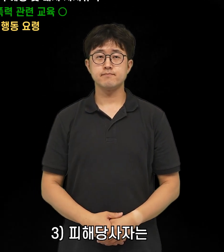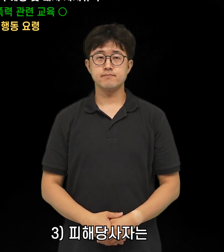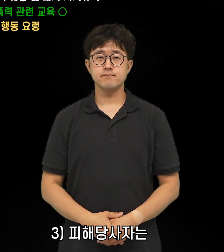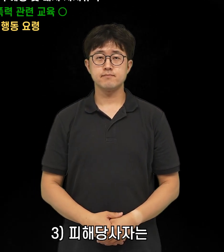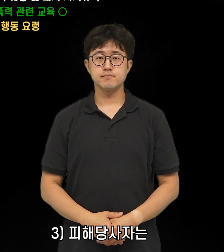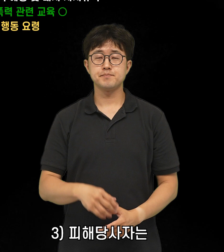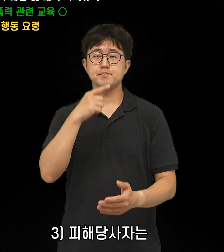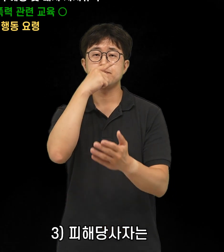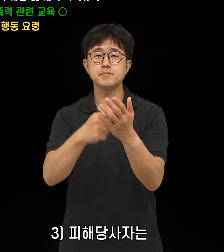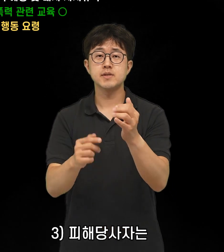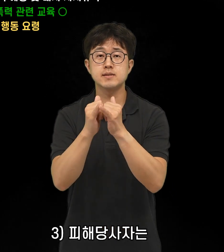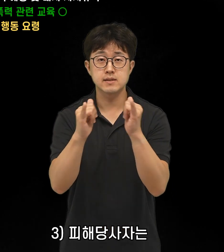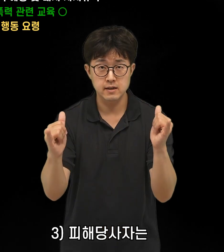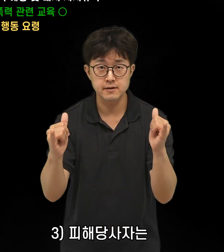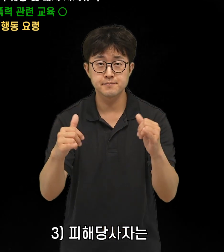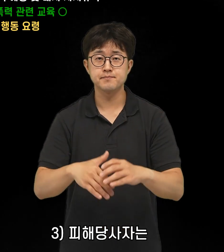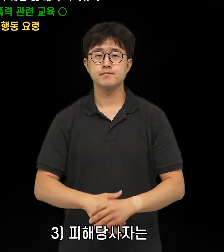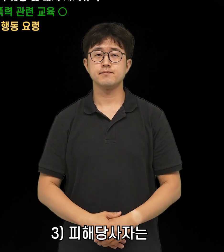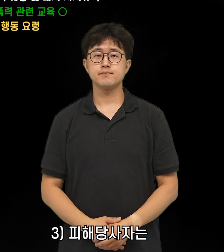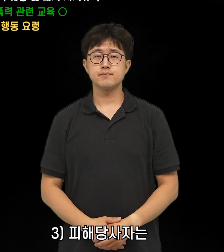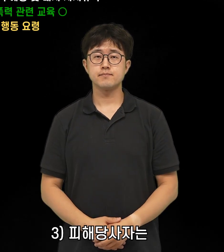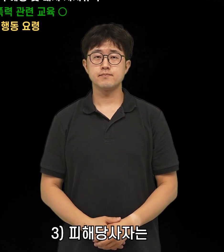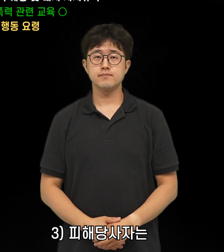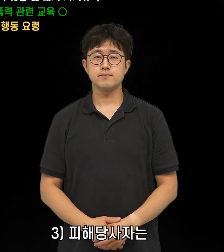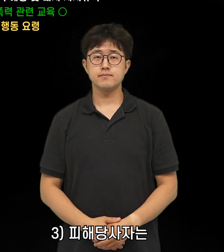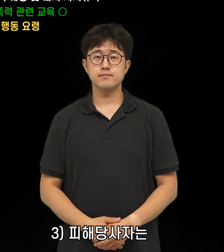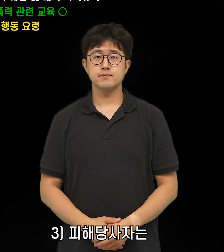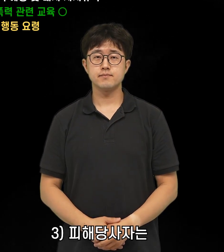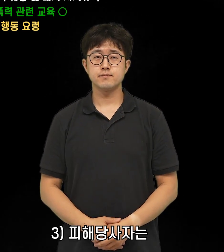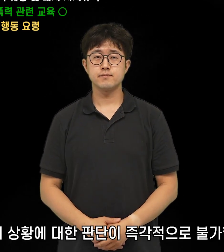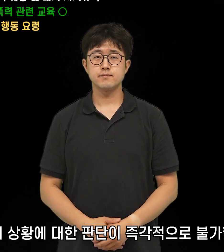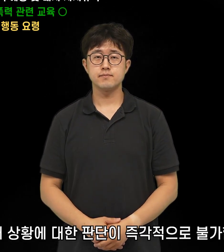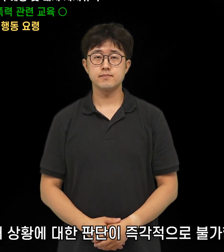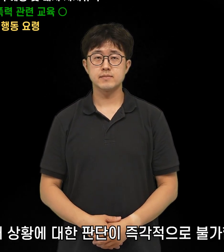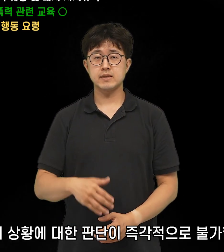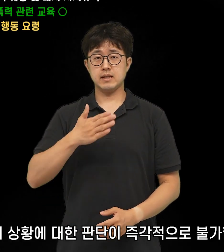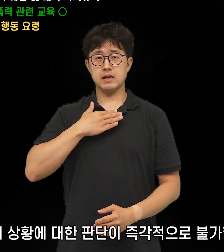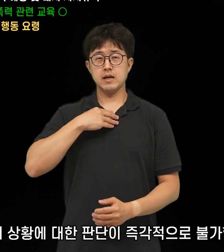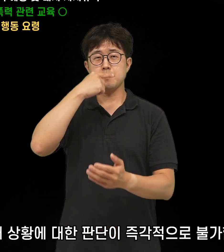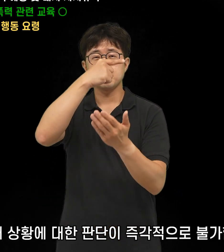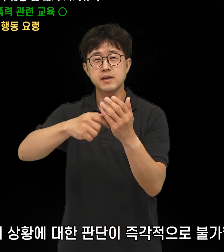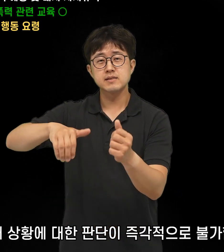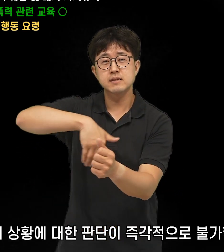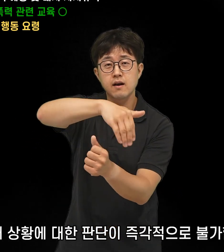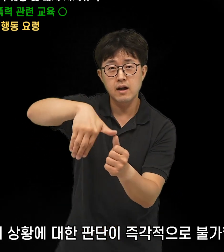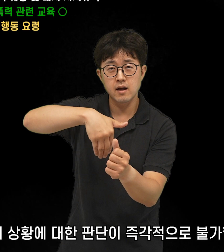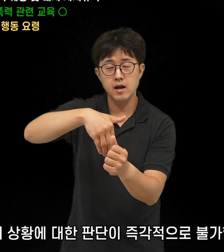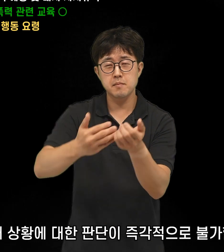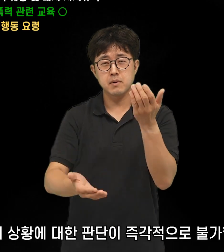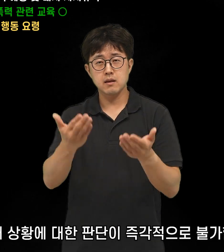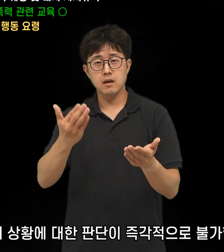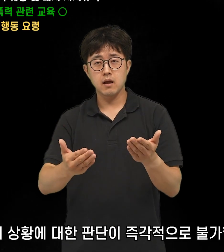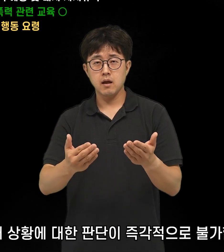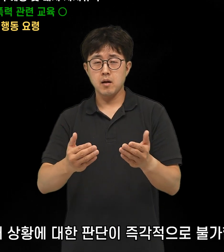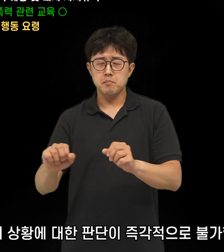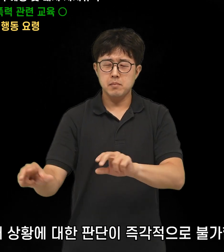3. 피해 당사자는 본인의 피해 상황에 대한 판단이 즉각적으로 불가할